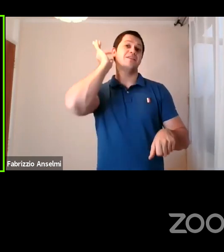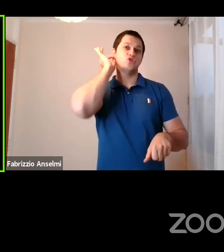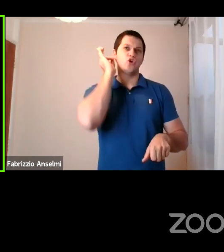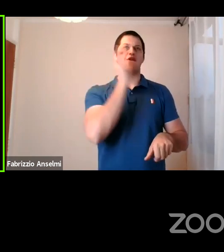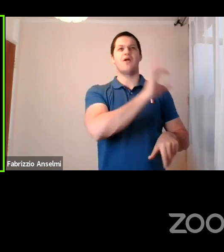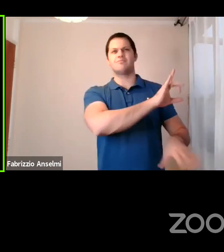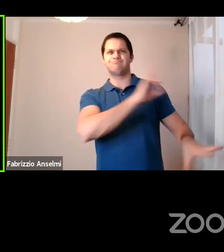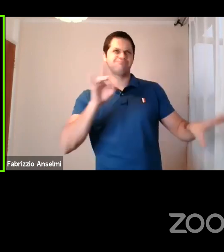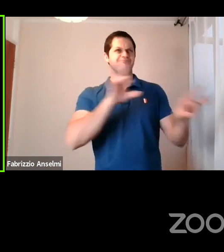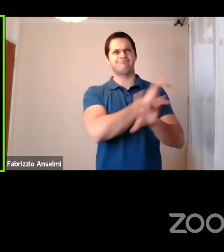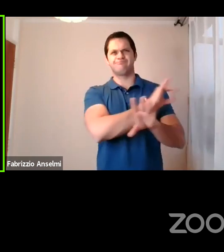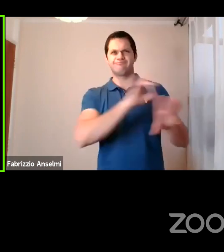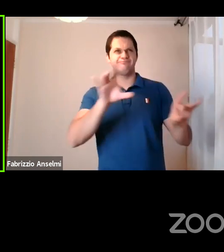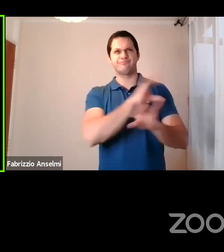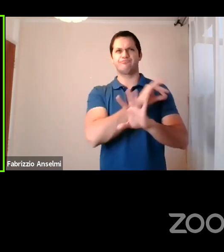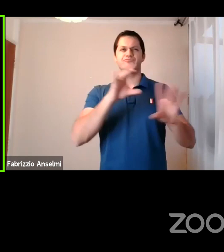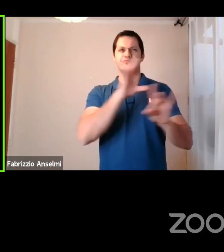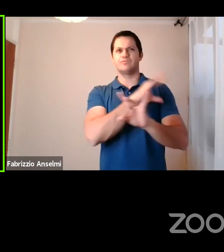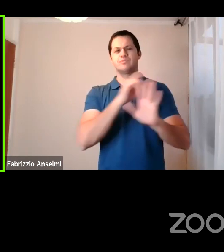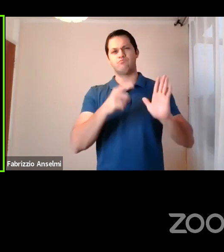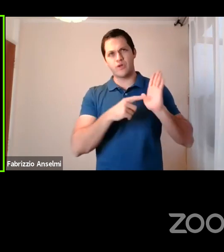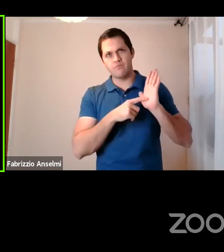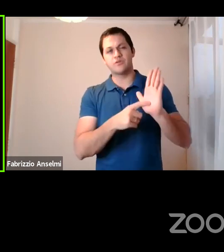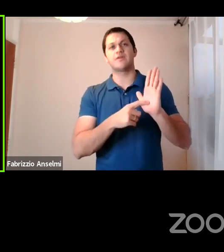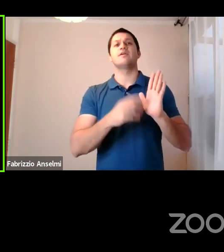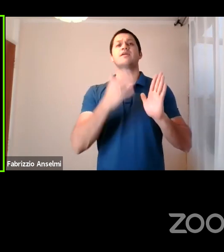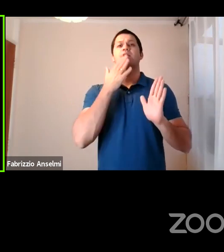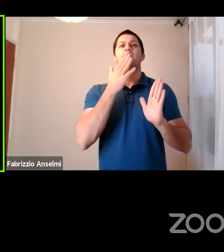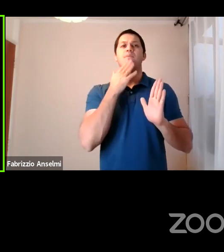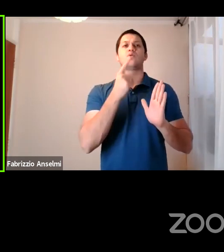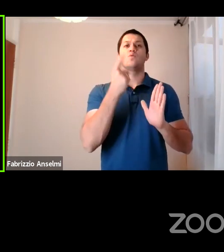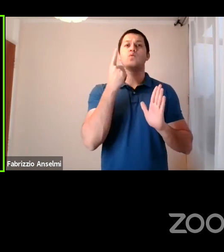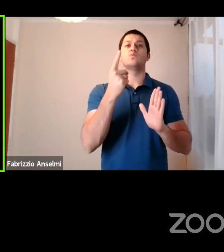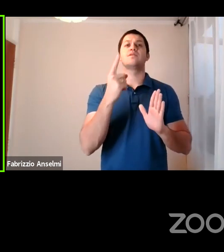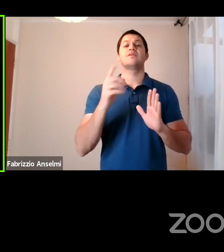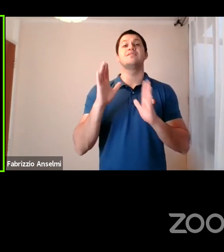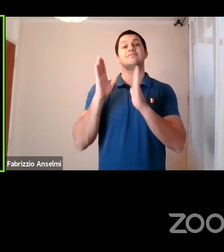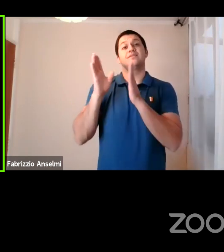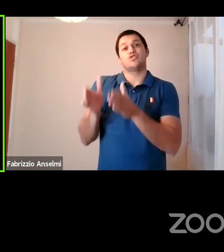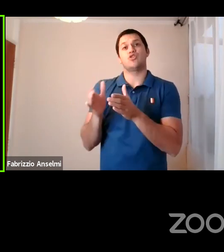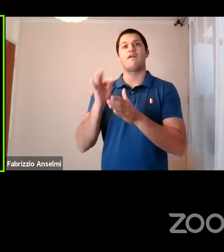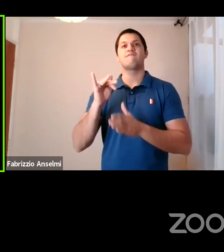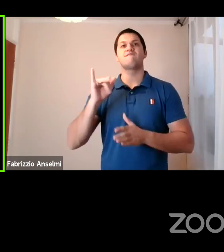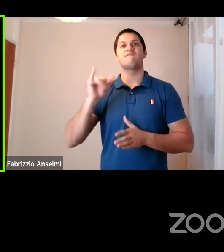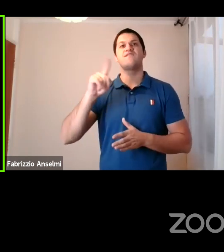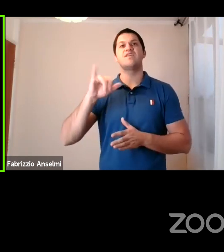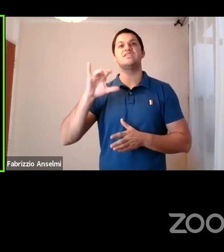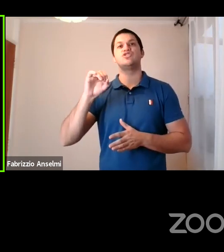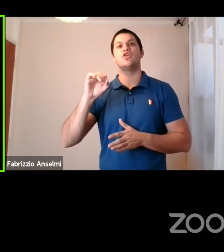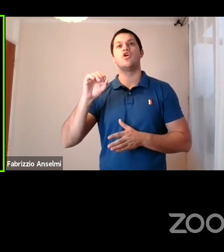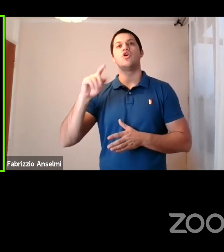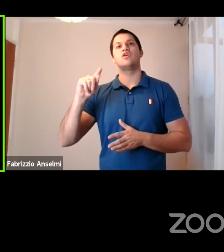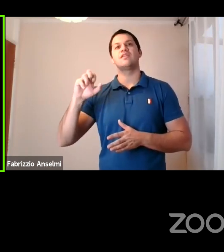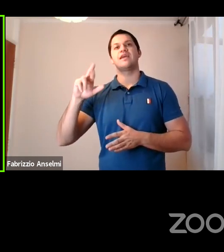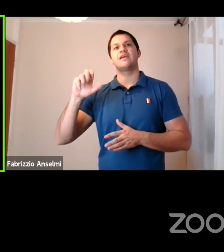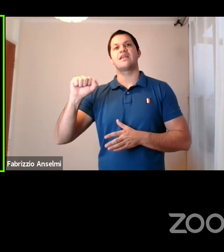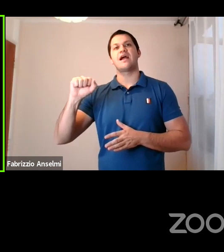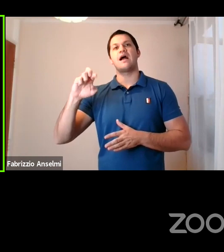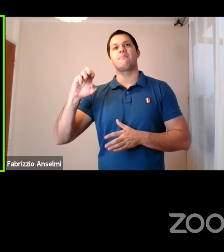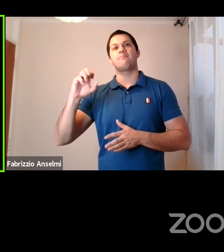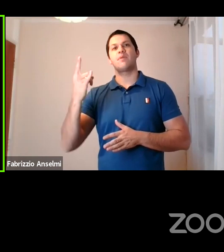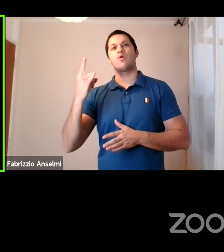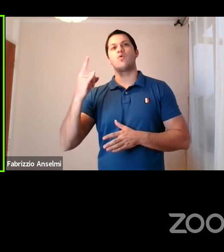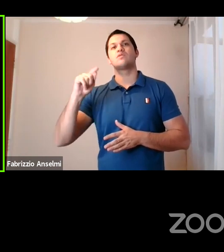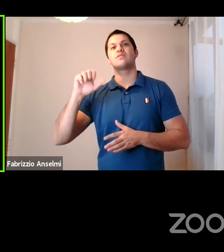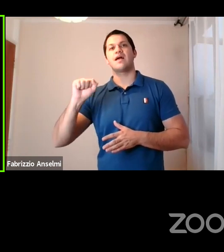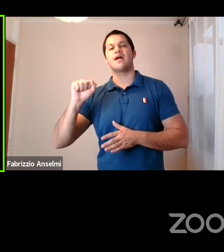se incorporó también una sección de fisioterapeutas internacionales, relevantes para la disciplina, gracias al aporte del